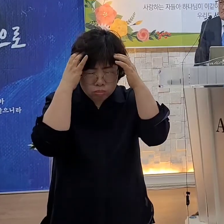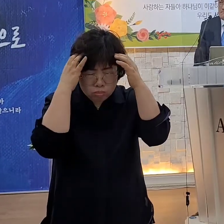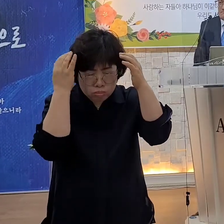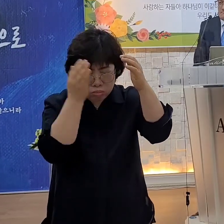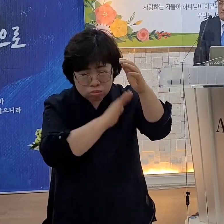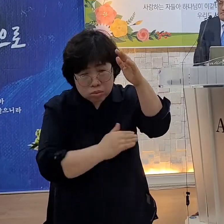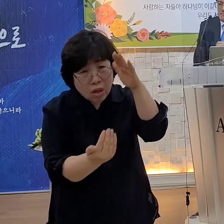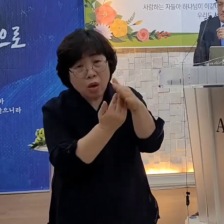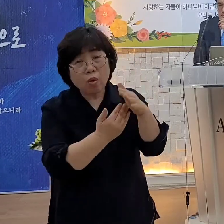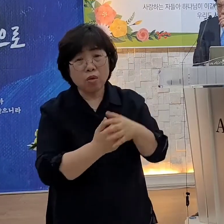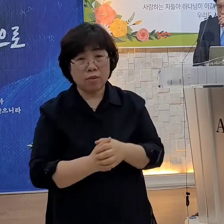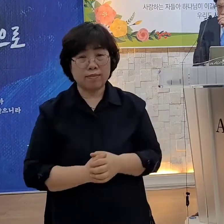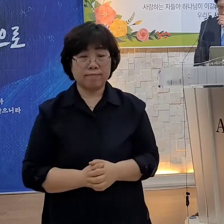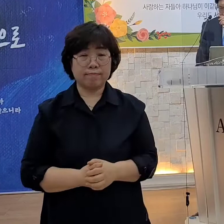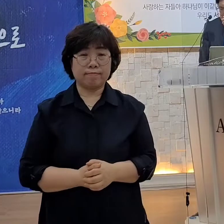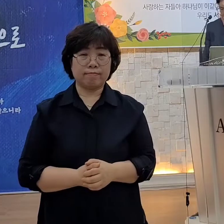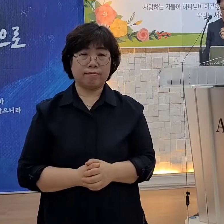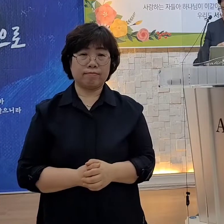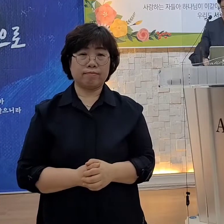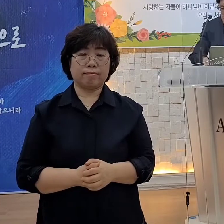것이에요.